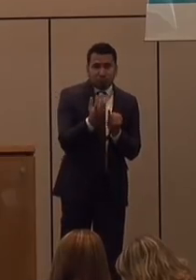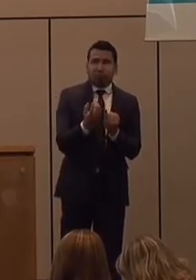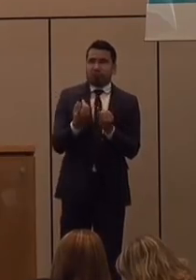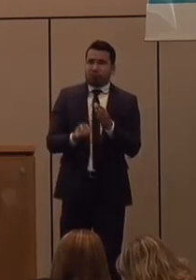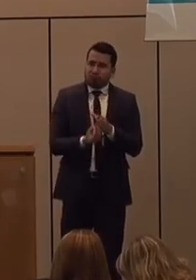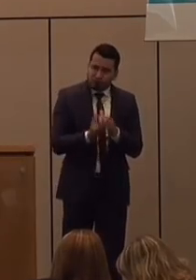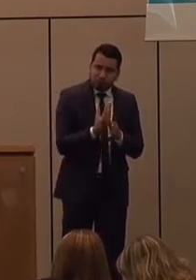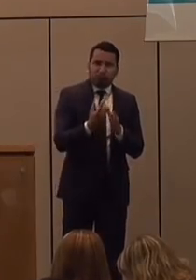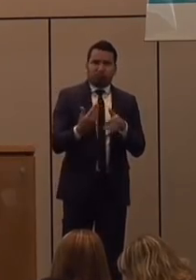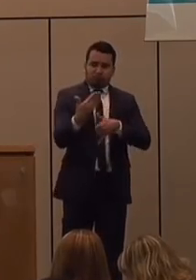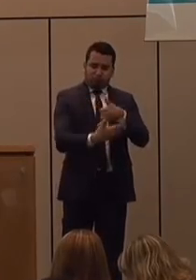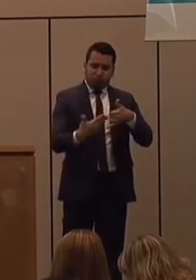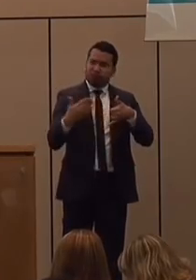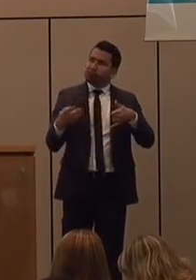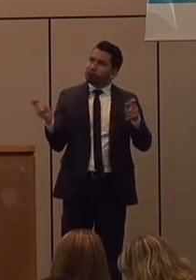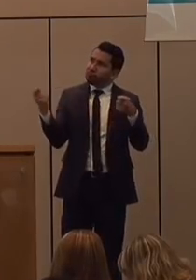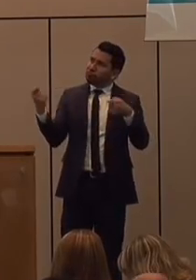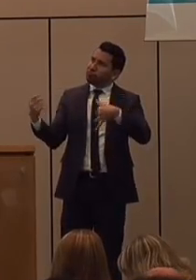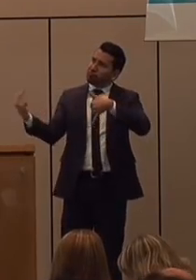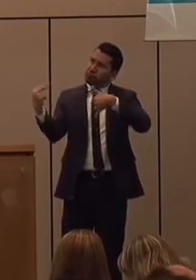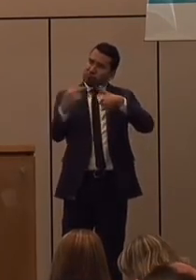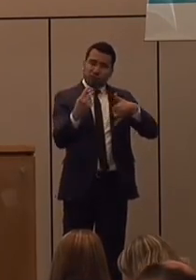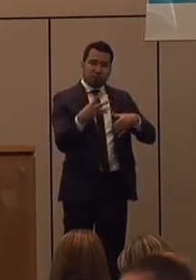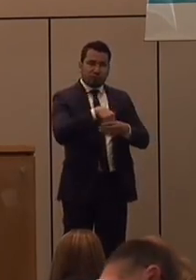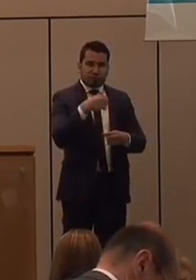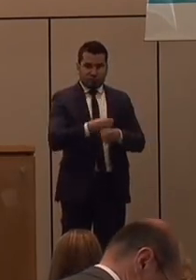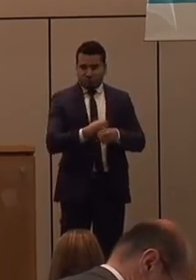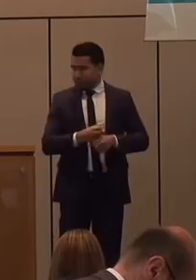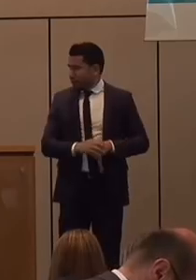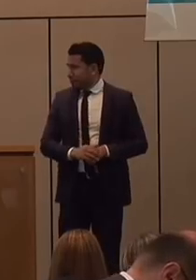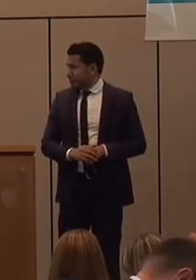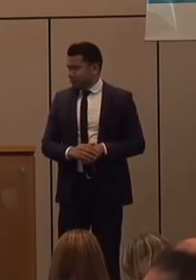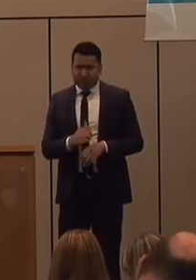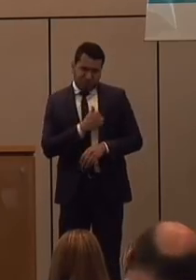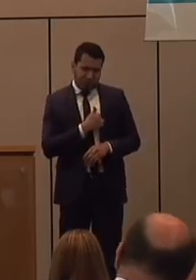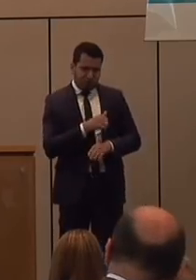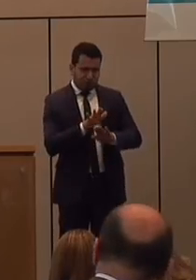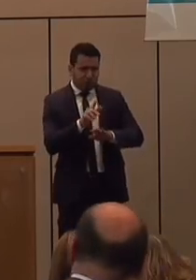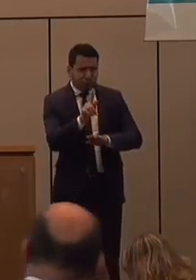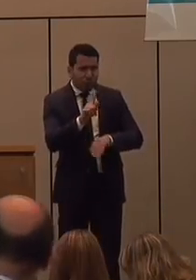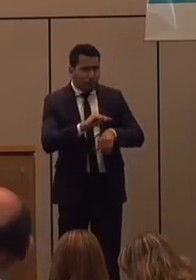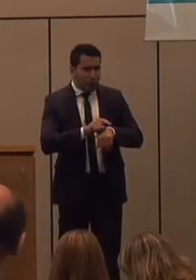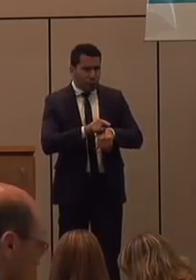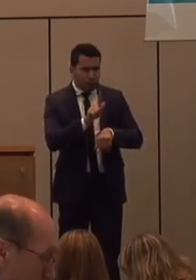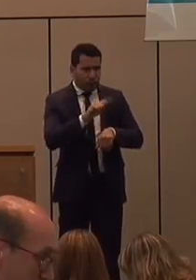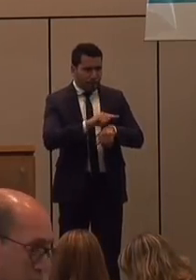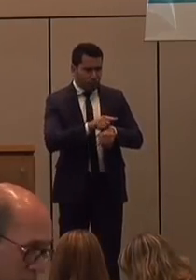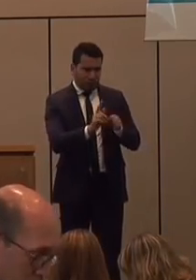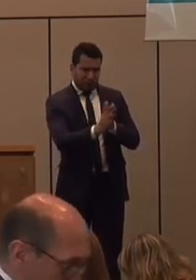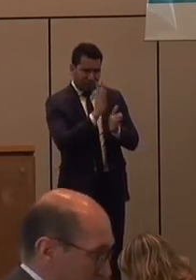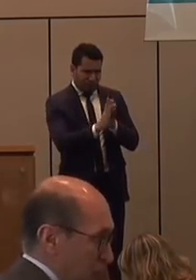promocionar el país de generar empleo entonces en un minuto si que nos cuenta y vemos el vídeo